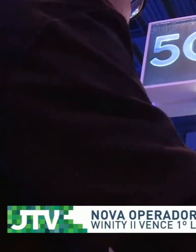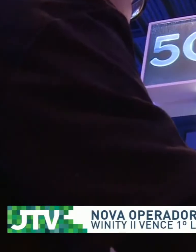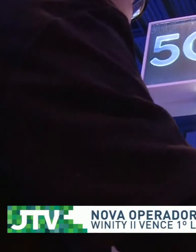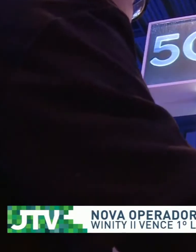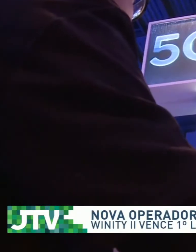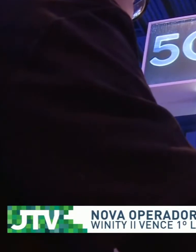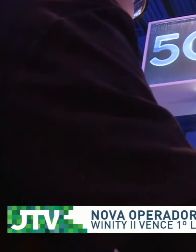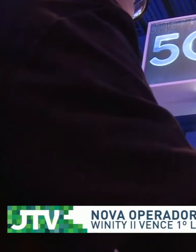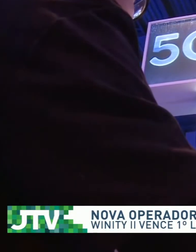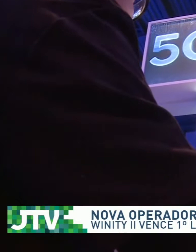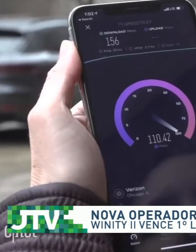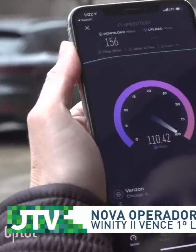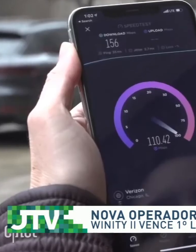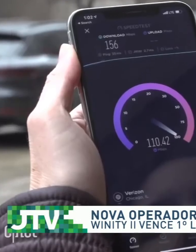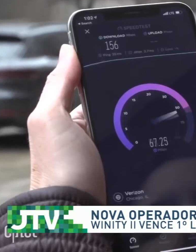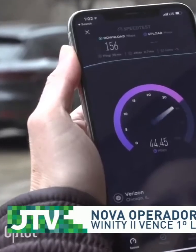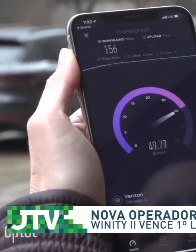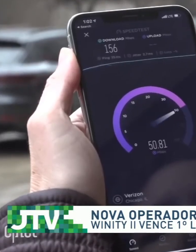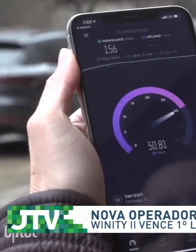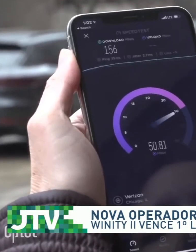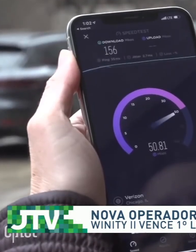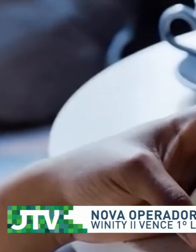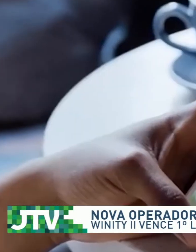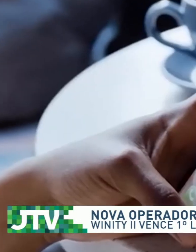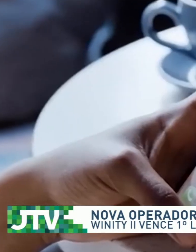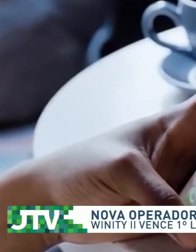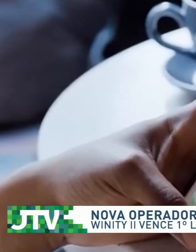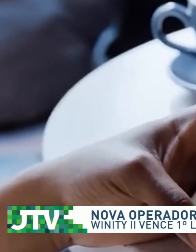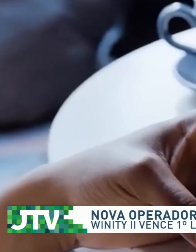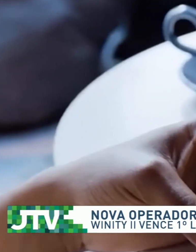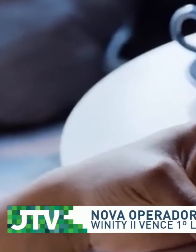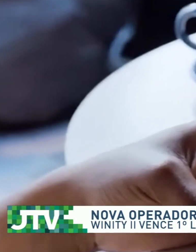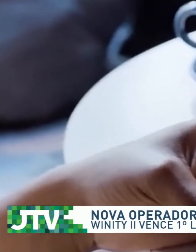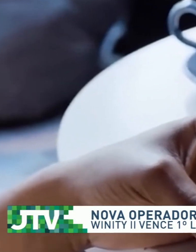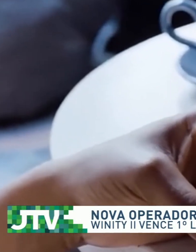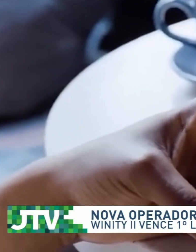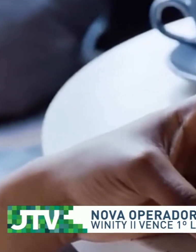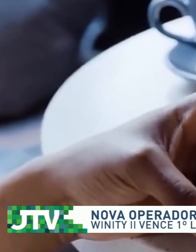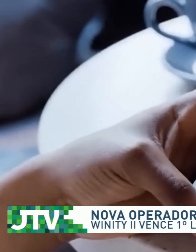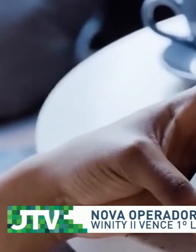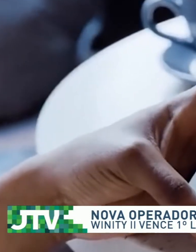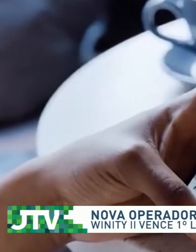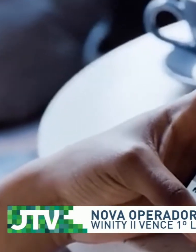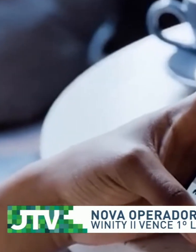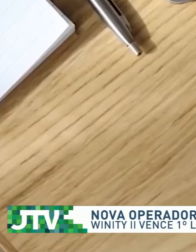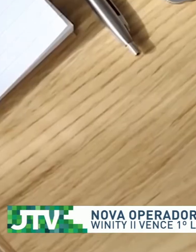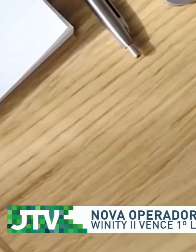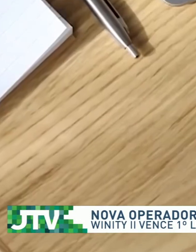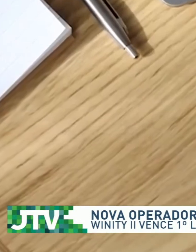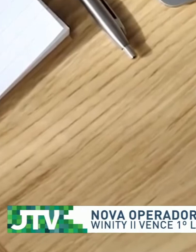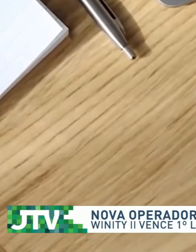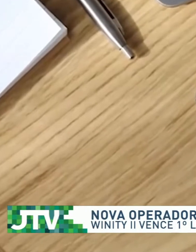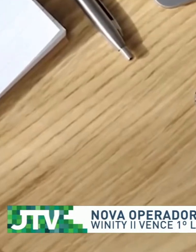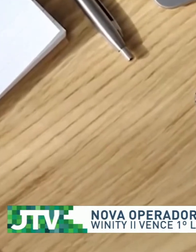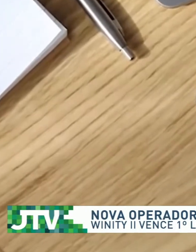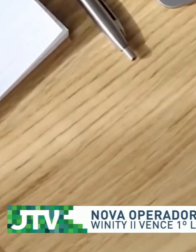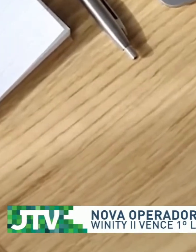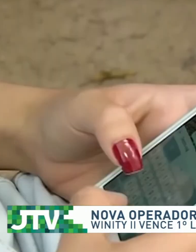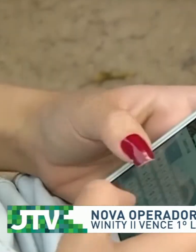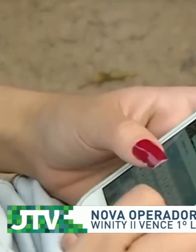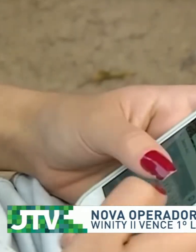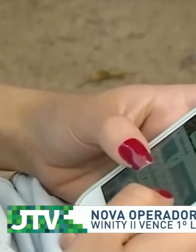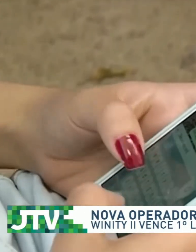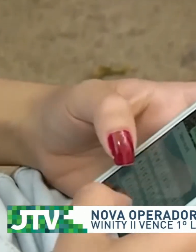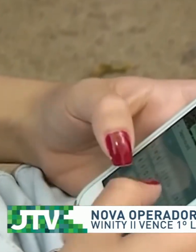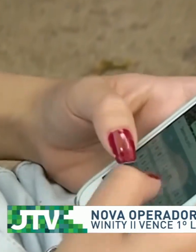em todo o país das 15 empresas que disputam o leilão apenas três oferecer um lance para o